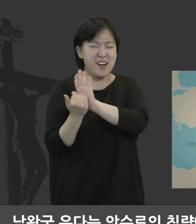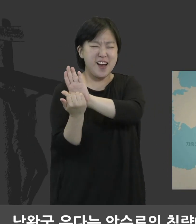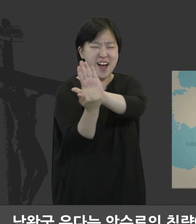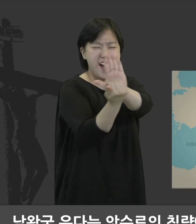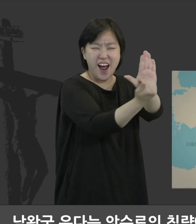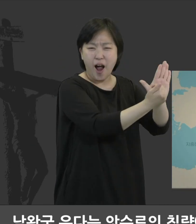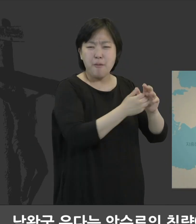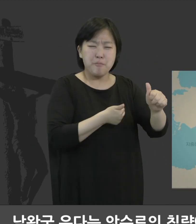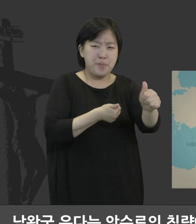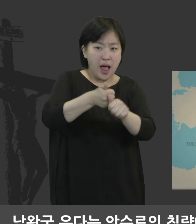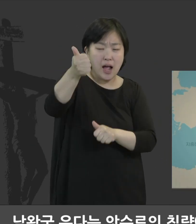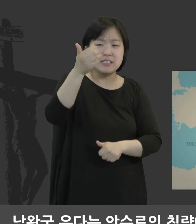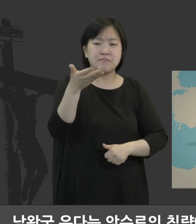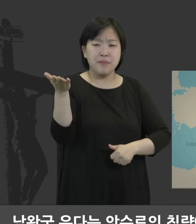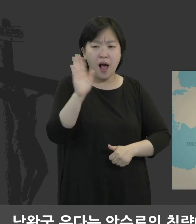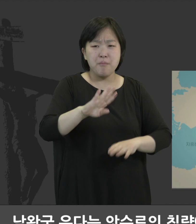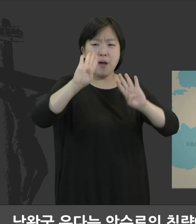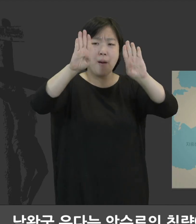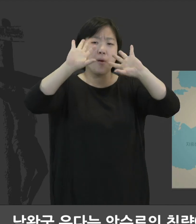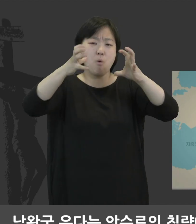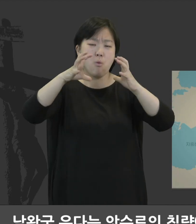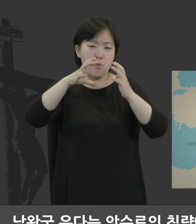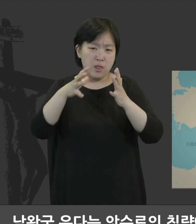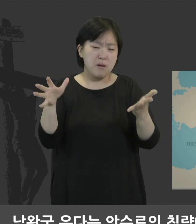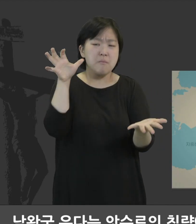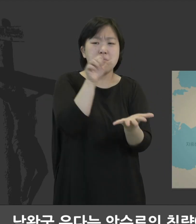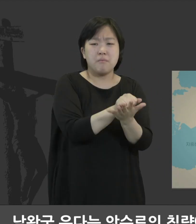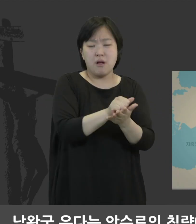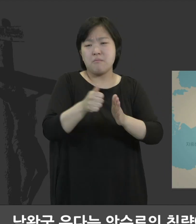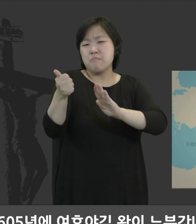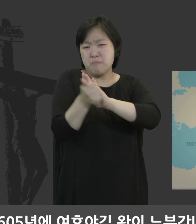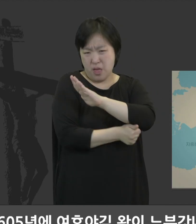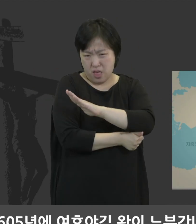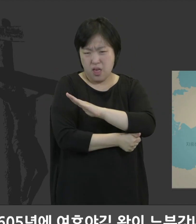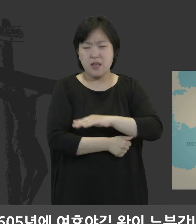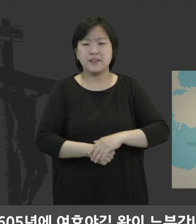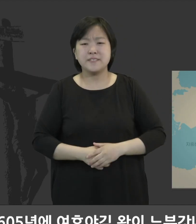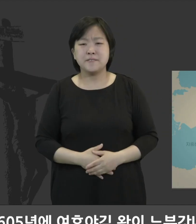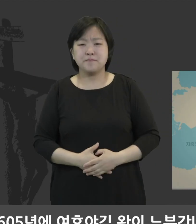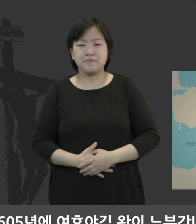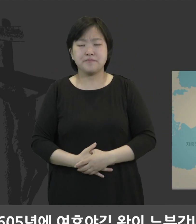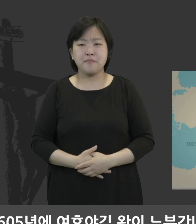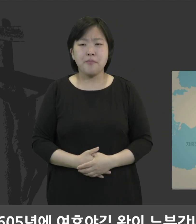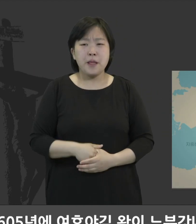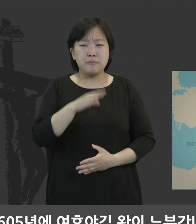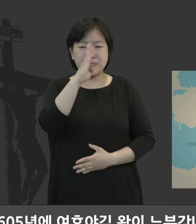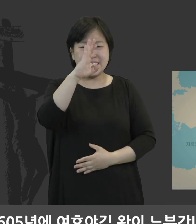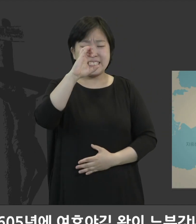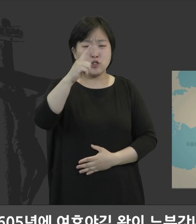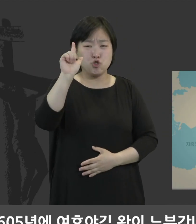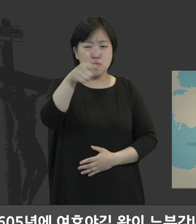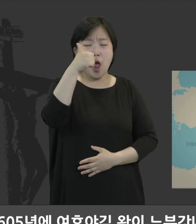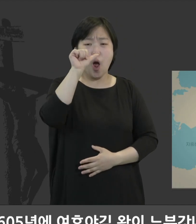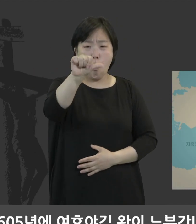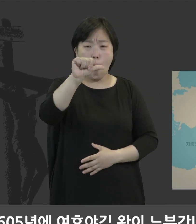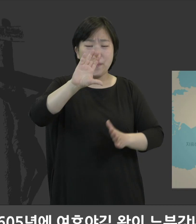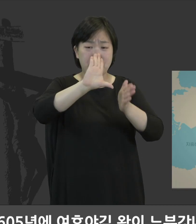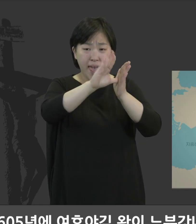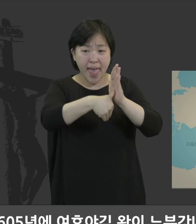다음 초강대국으로 성장한 바벨론을 당해내지는 못합니다. 기원전 605년에 여호야김